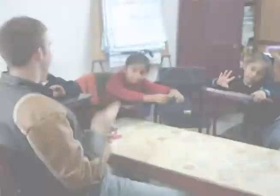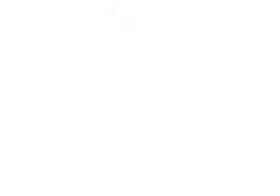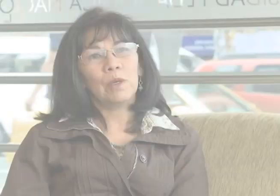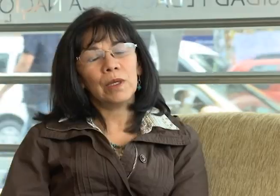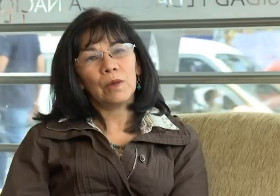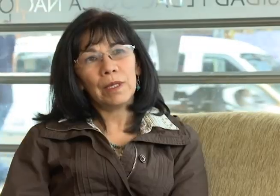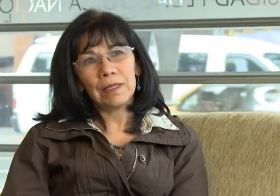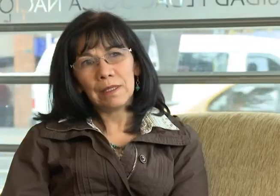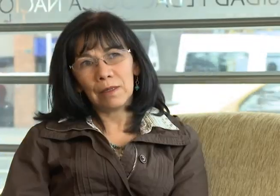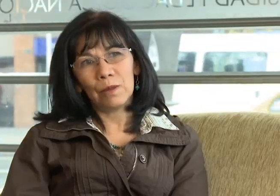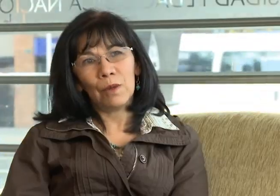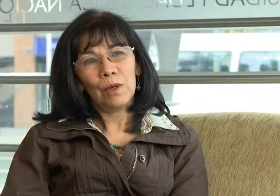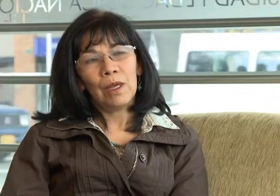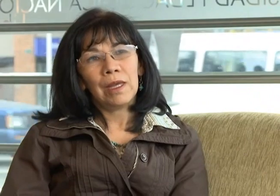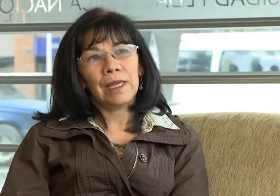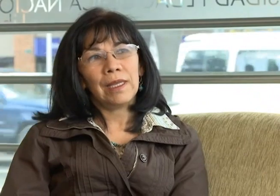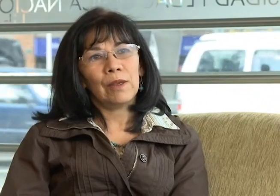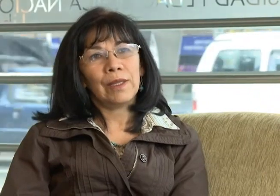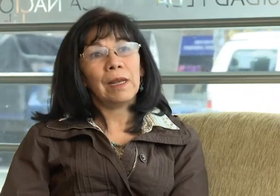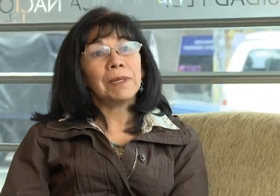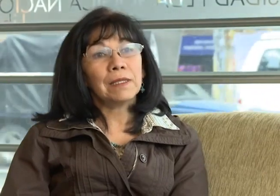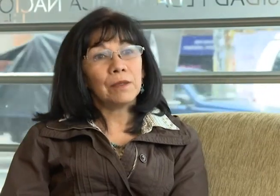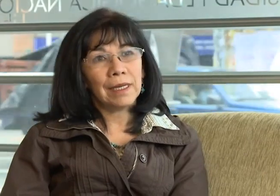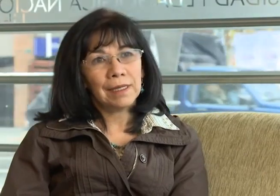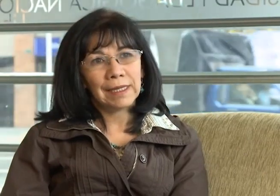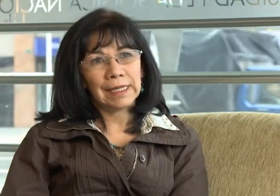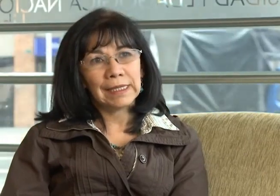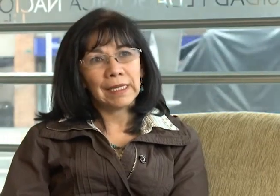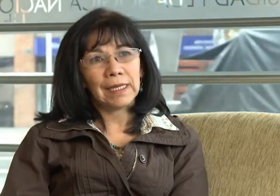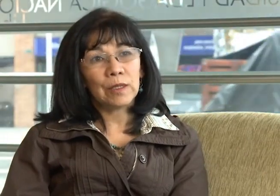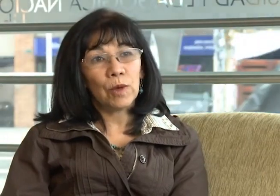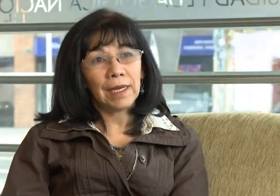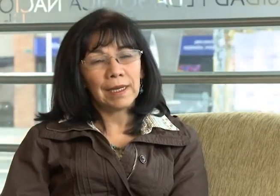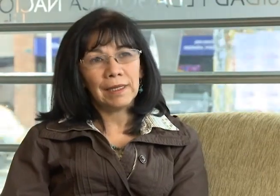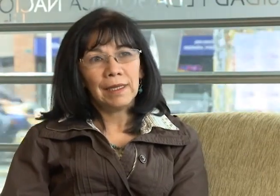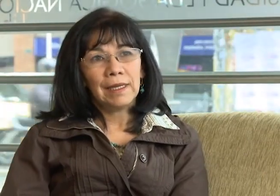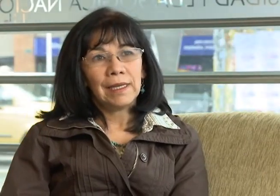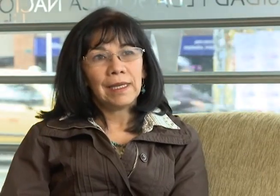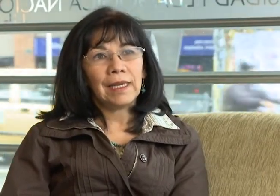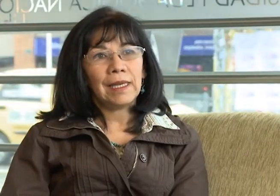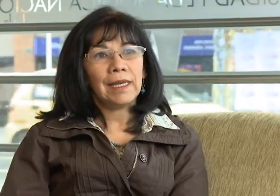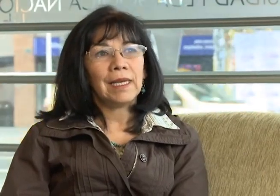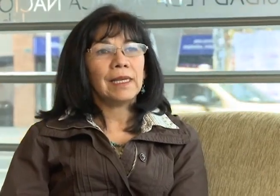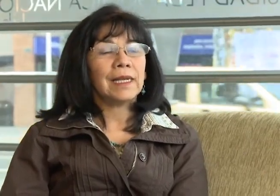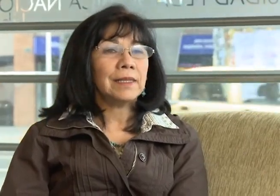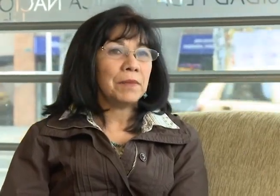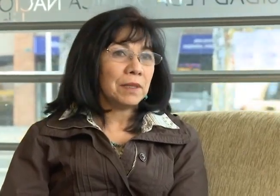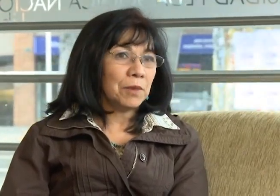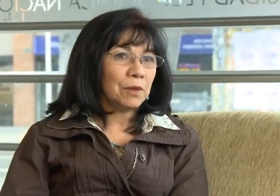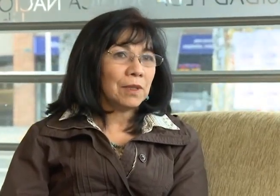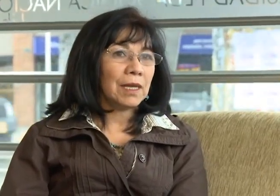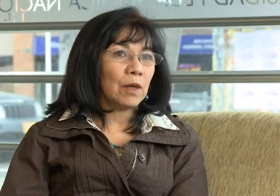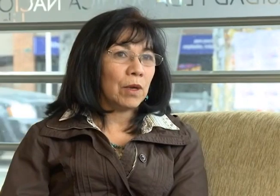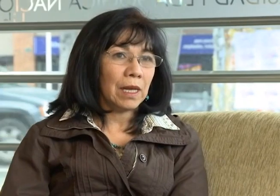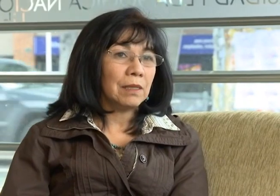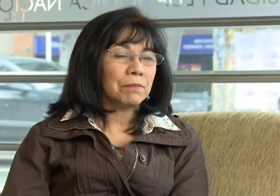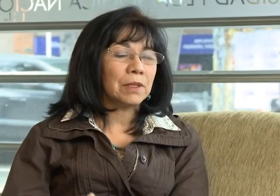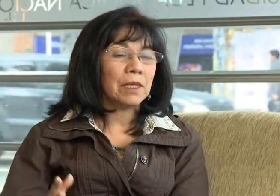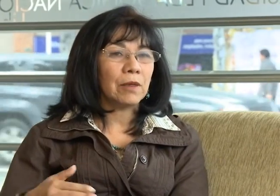modelo lingüístico, de la persona que está en la escuela y asimismo la lengua oral.